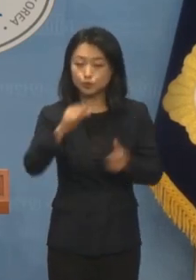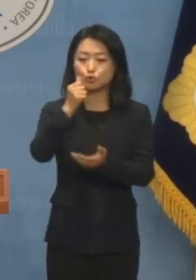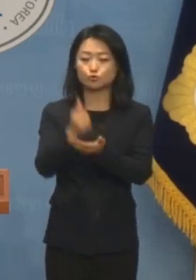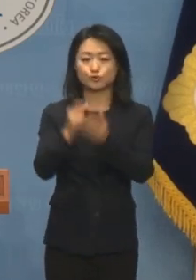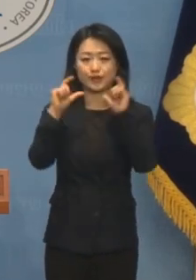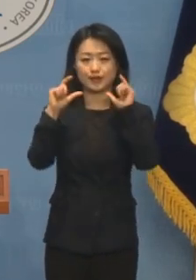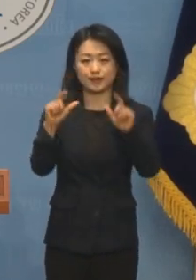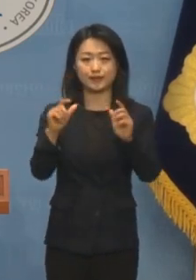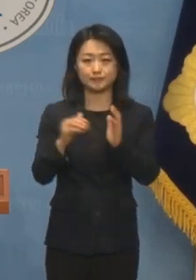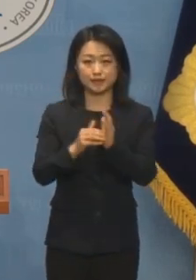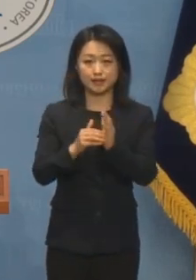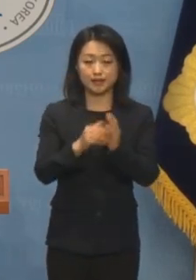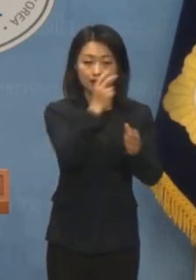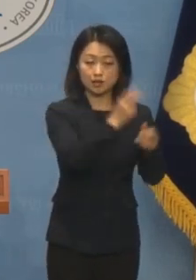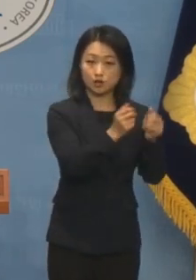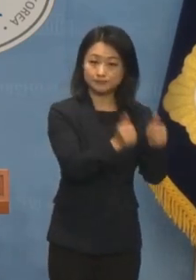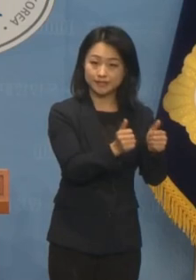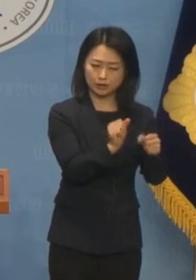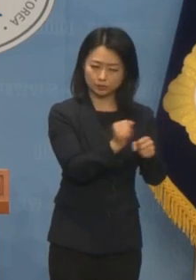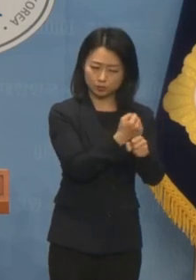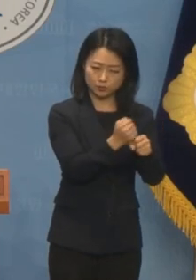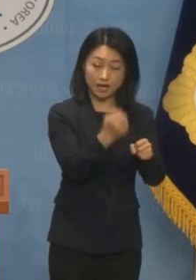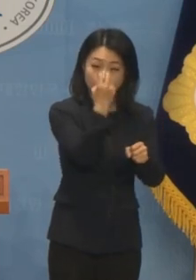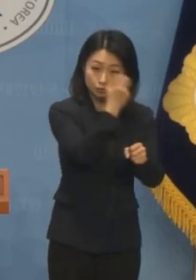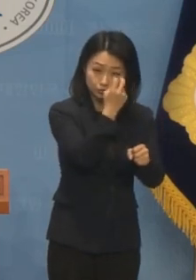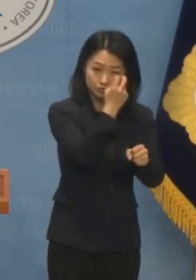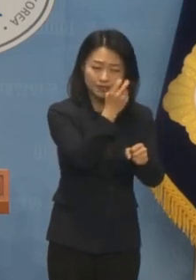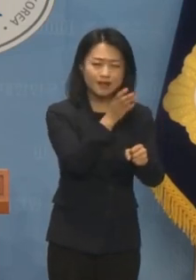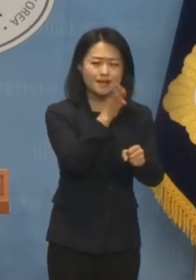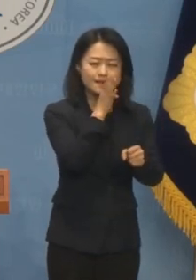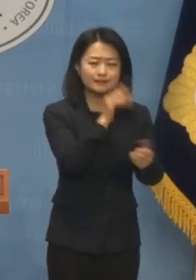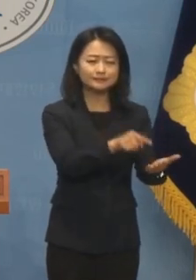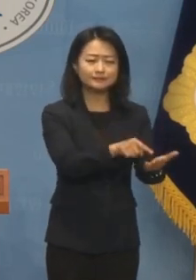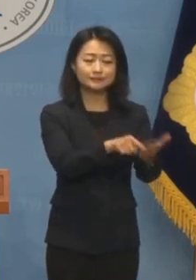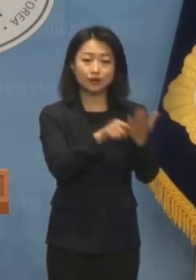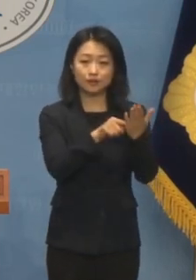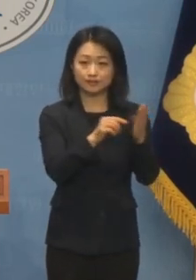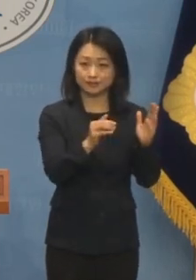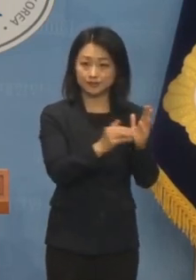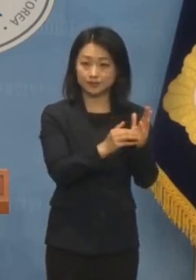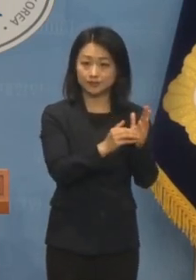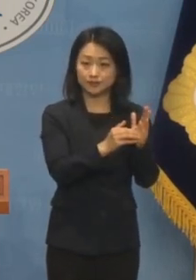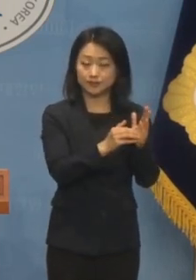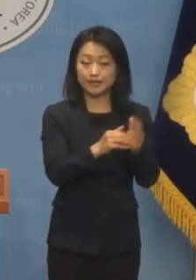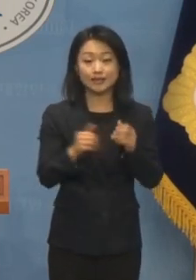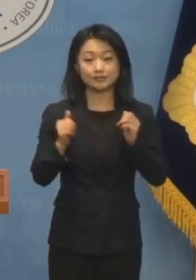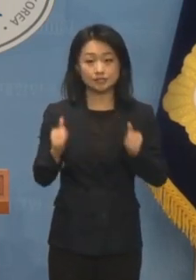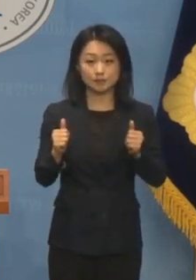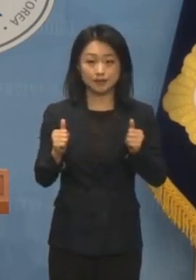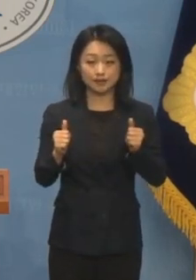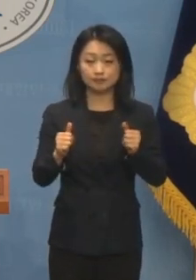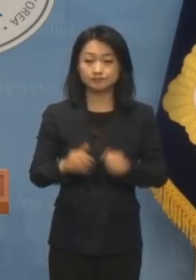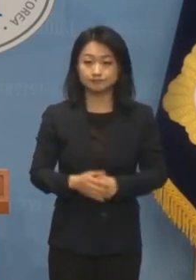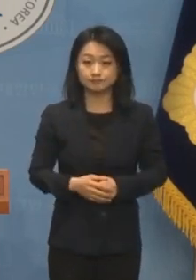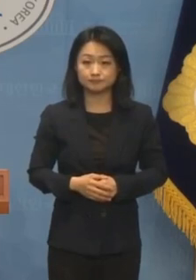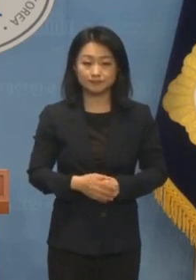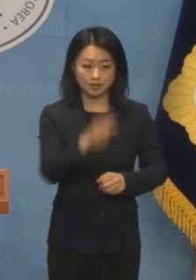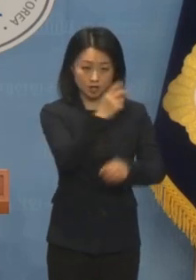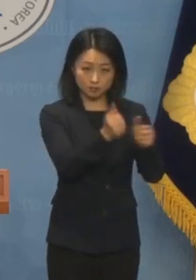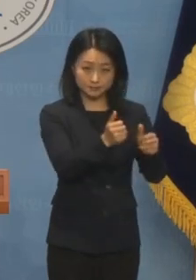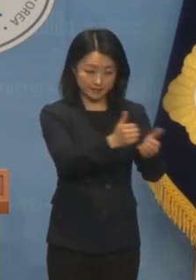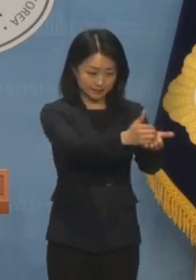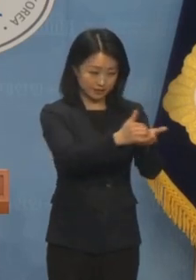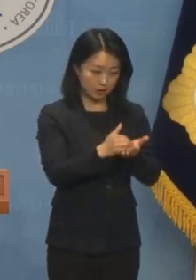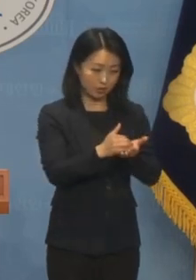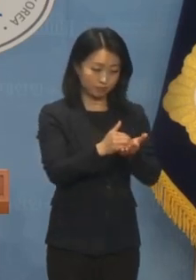선고했습니다 검찰이 자행한 조작 수사가 점차 드러나고 있는 상황에서 재판부가 검찰의 주장을 상당